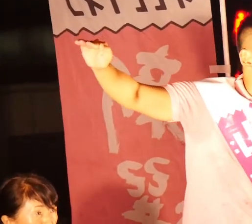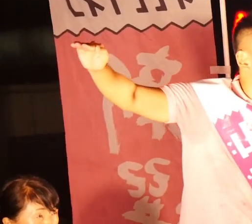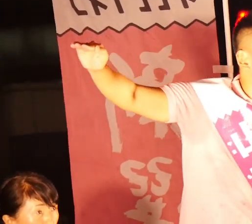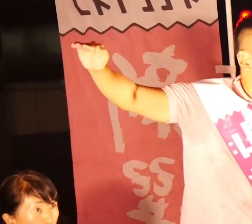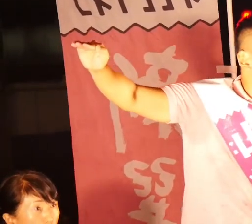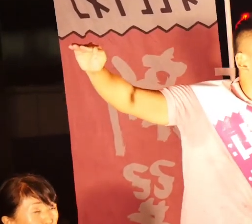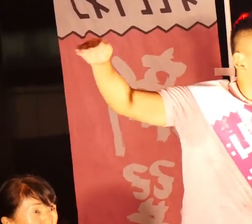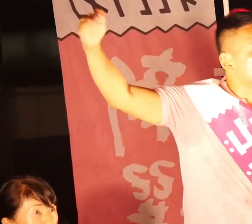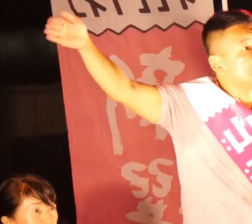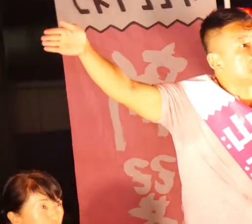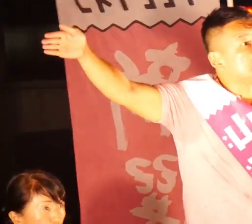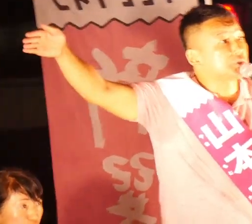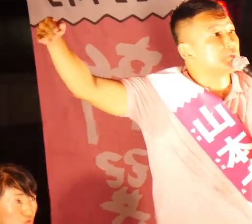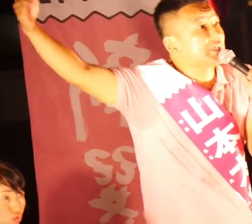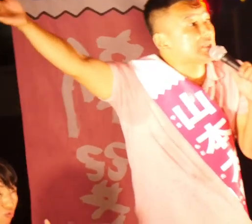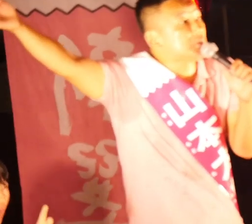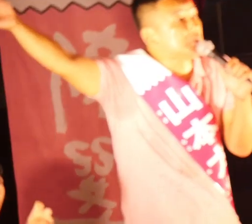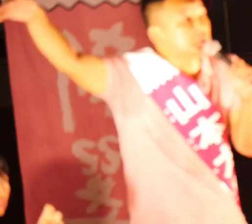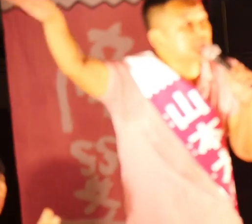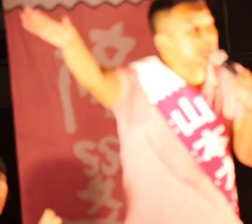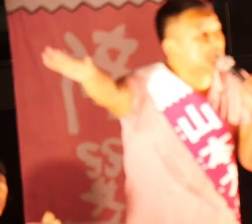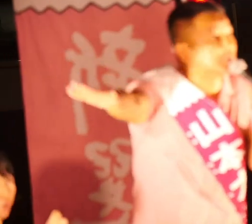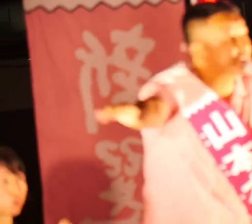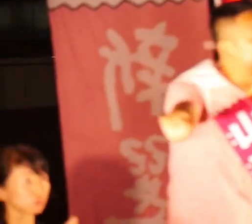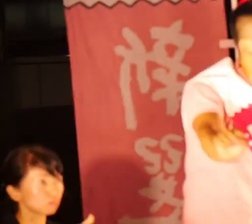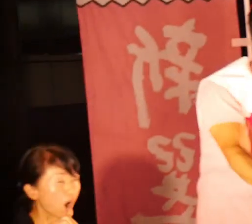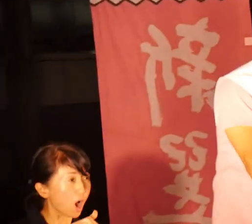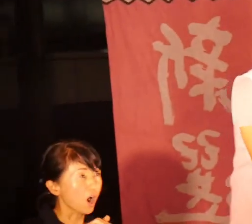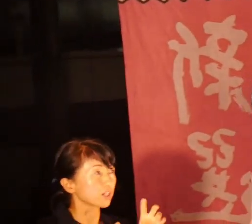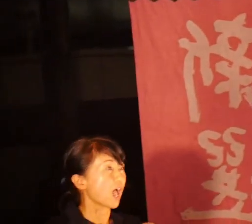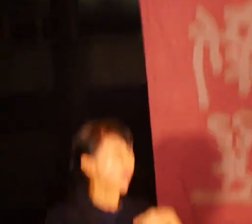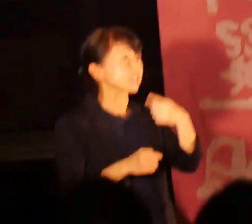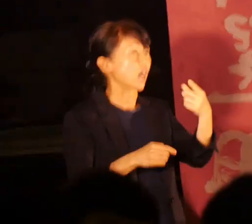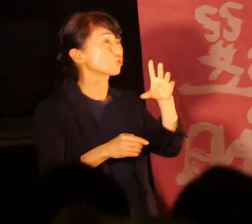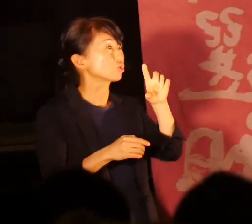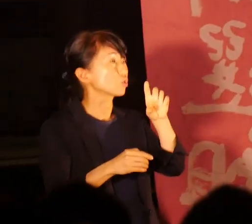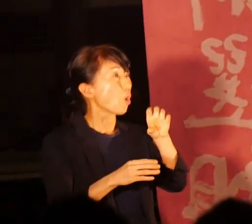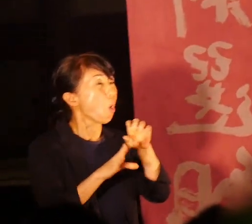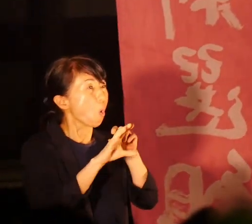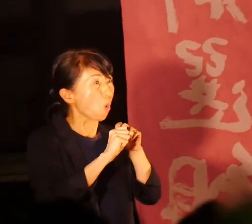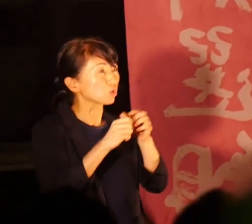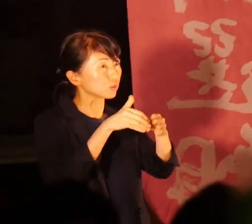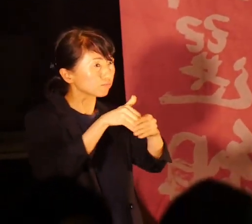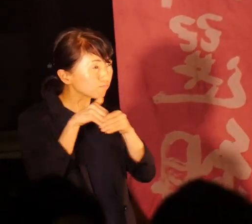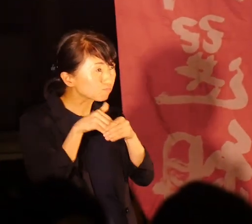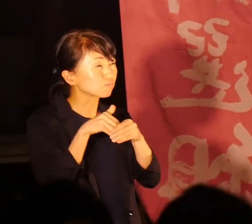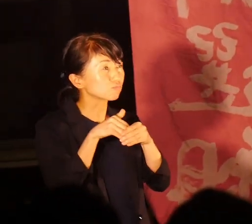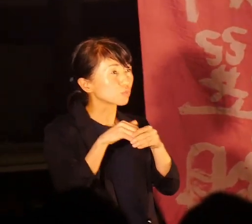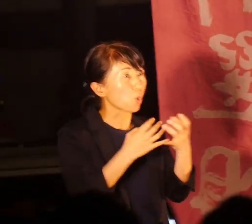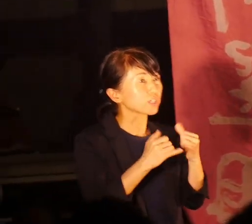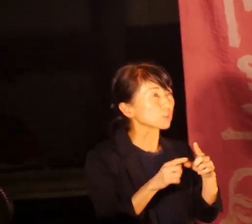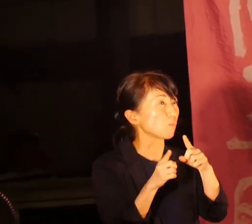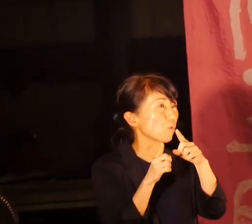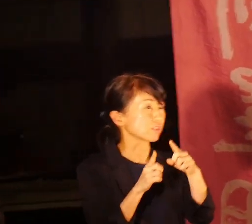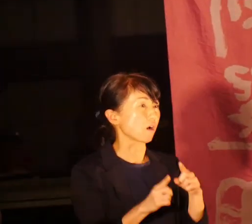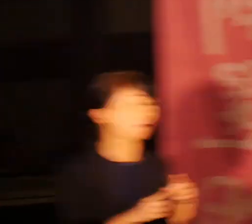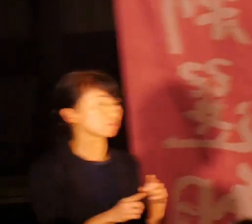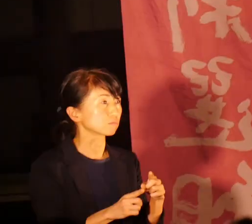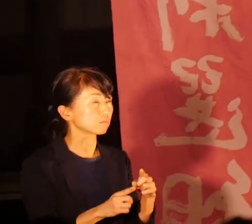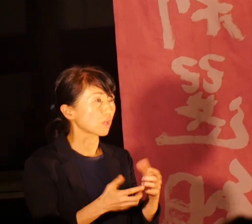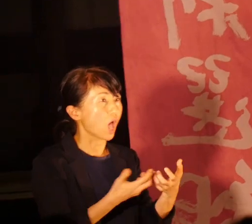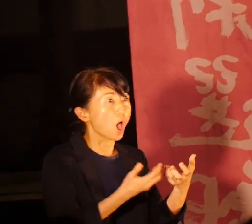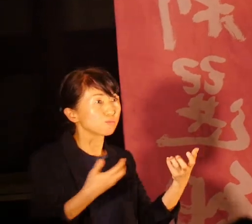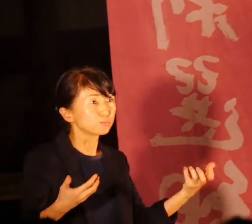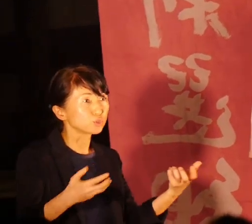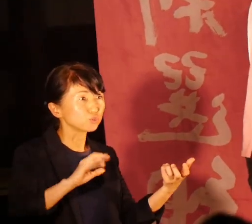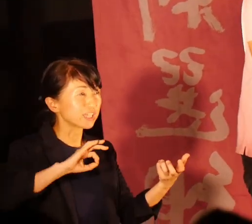率は10億の人も100億の人も下がっていくってことになるんですね。こういうのをやめましょう。分離課